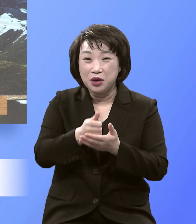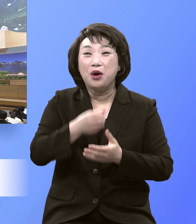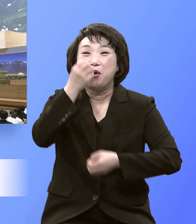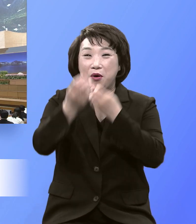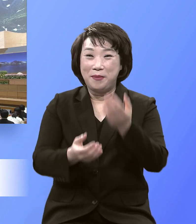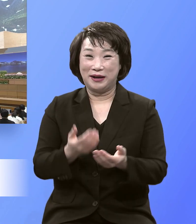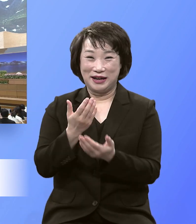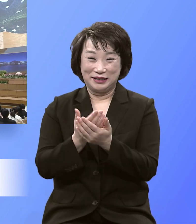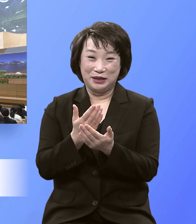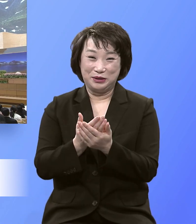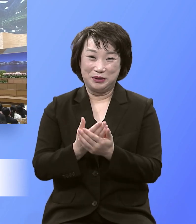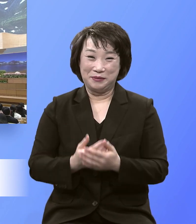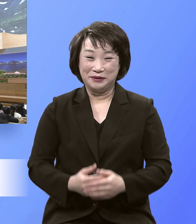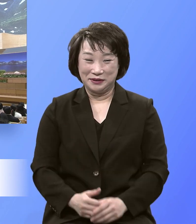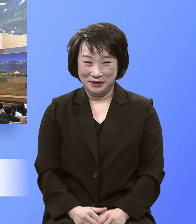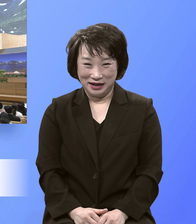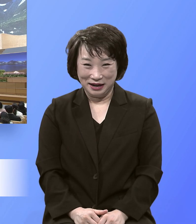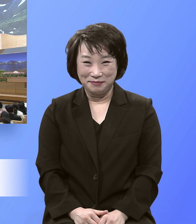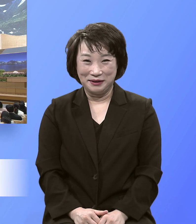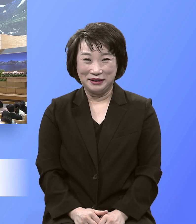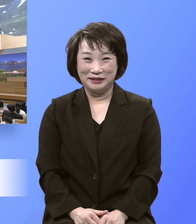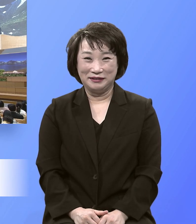털어내버리게 하옵소서.